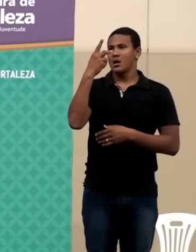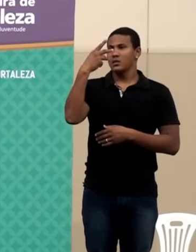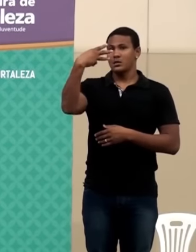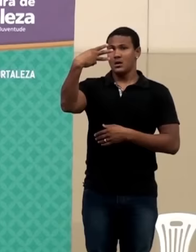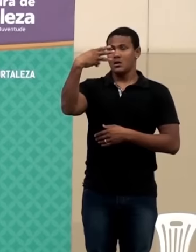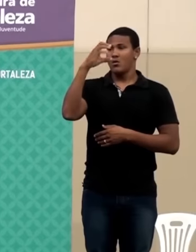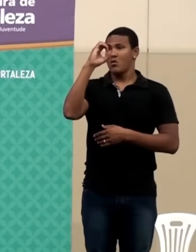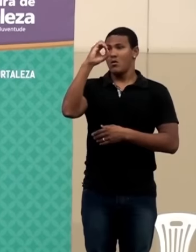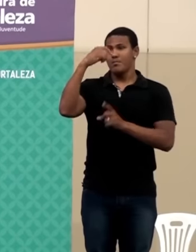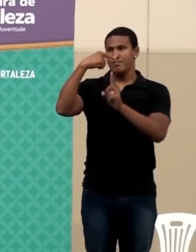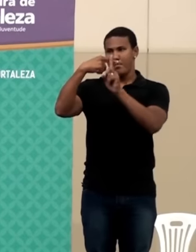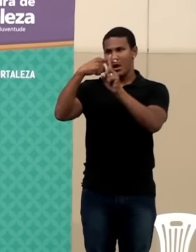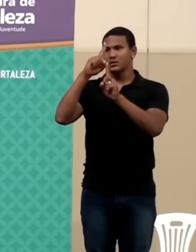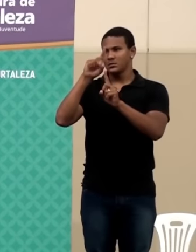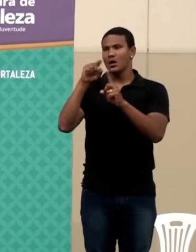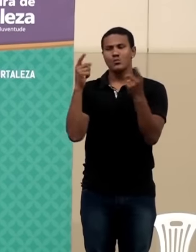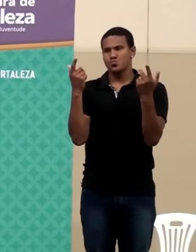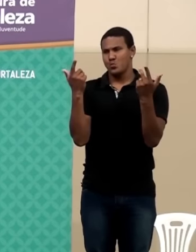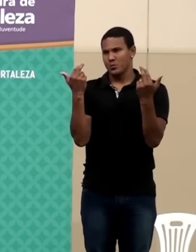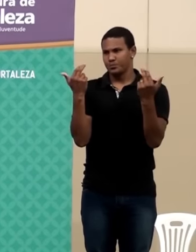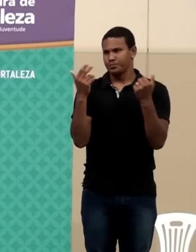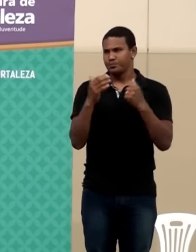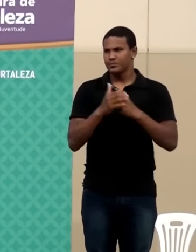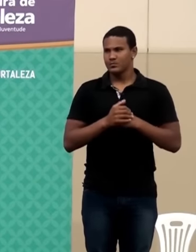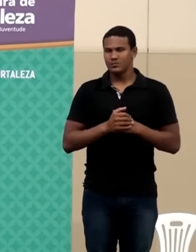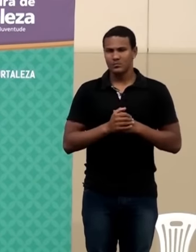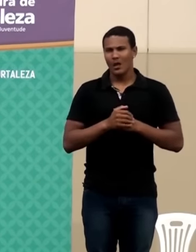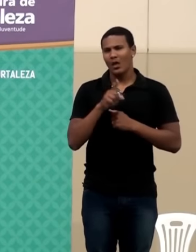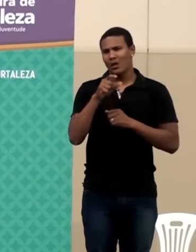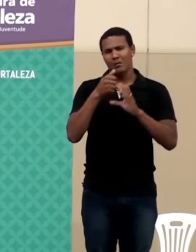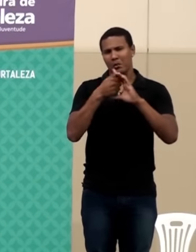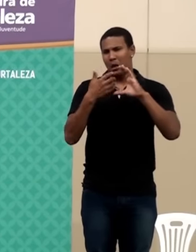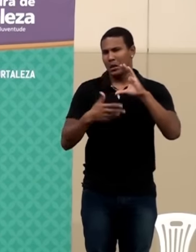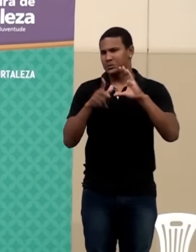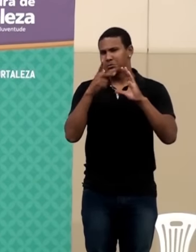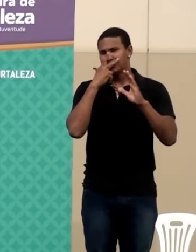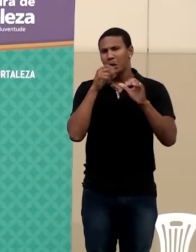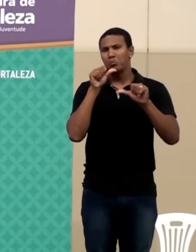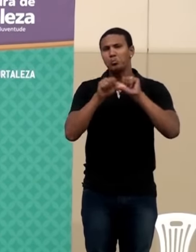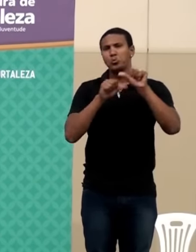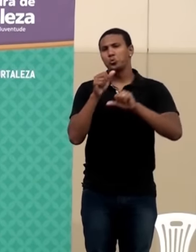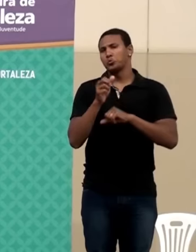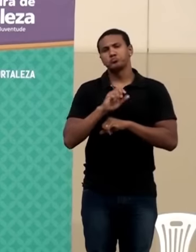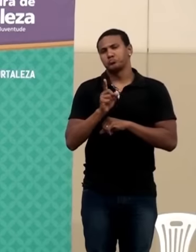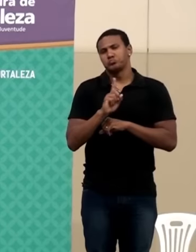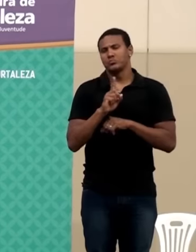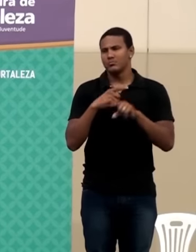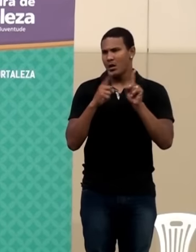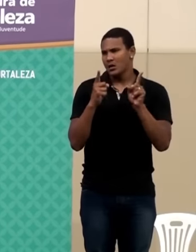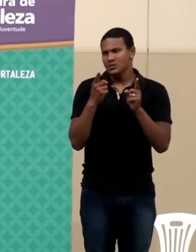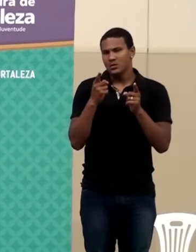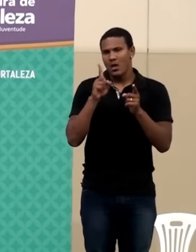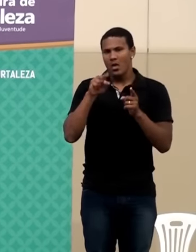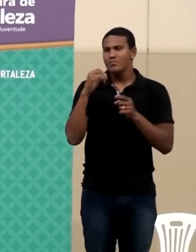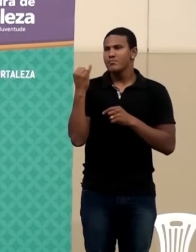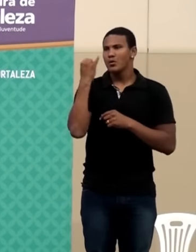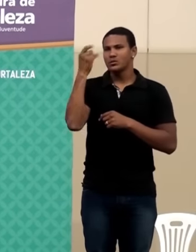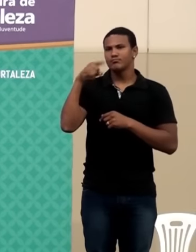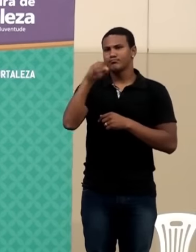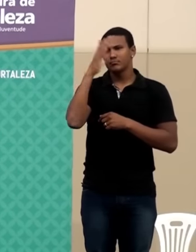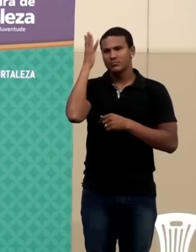íon H+, tá bom? Isso não vai mudar as características nem as propriedades dos ácidos, mas é importante que a gente atualize o